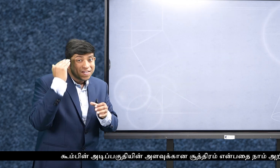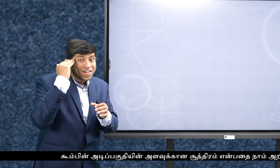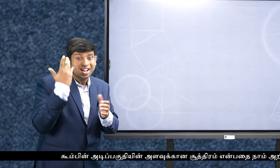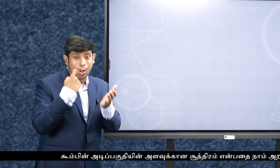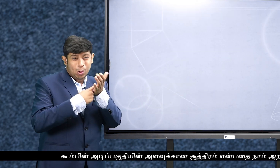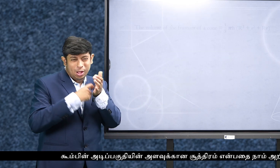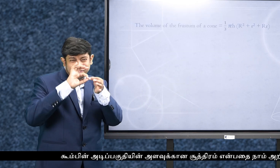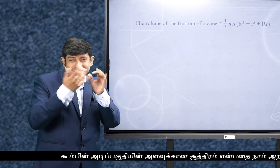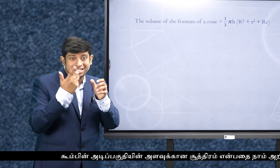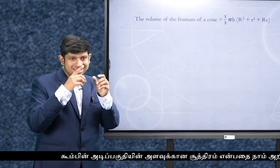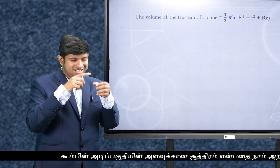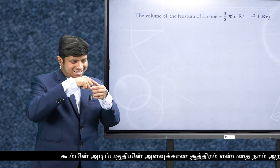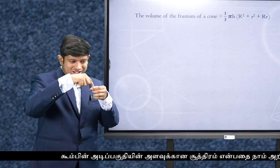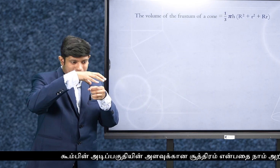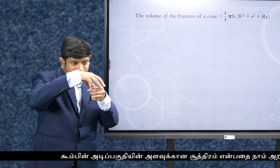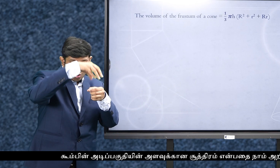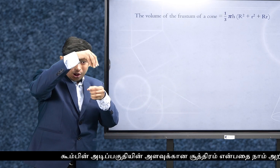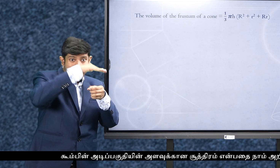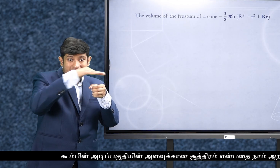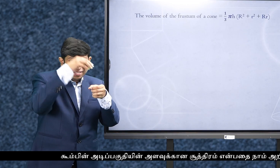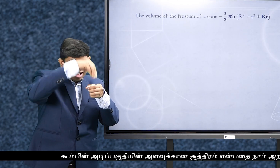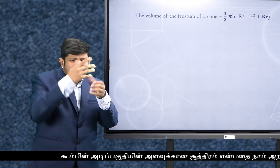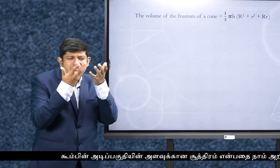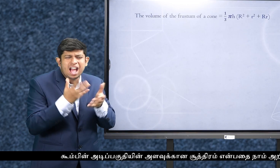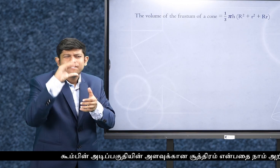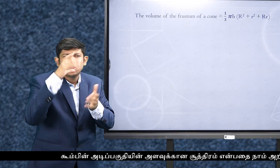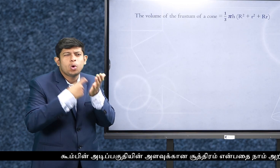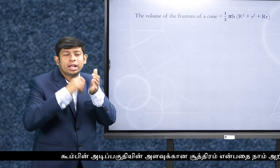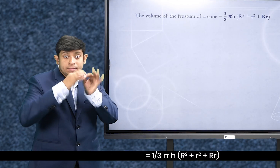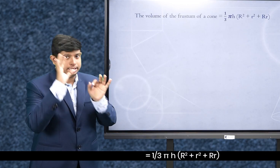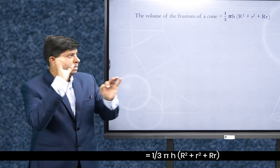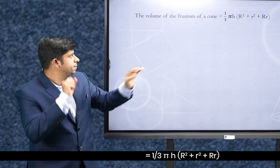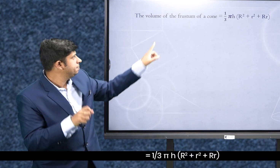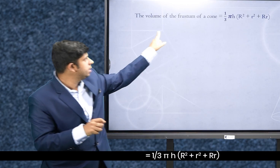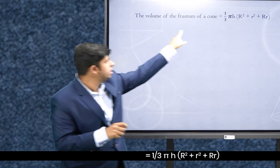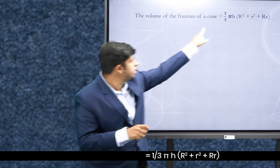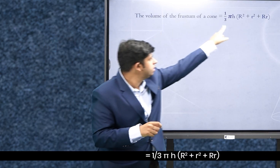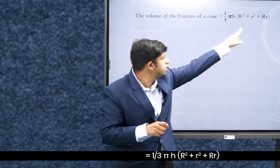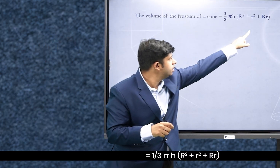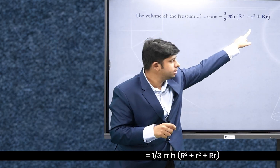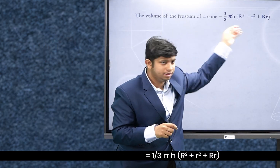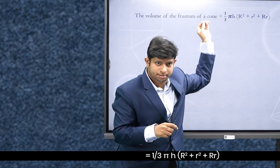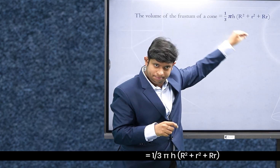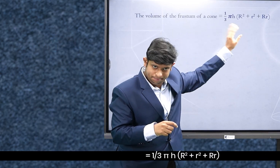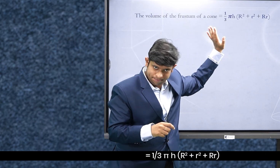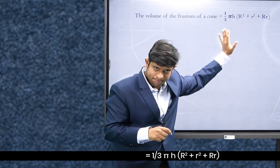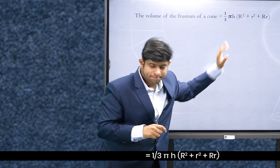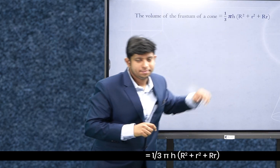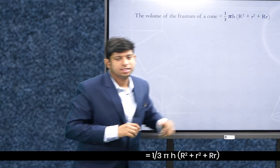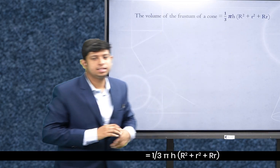கூம்பின் அடிகண்டத்தின் அளவுக்கான சூத்திரம் என்பதை நாம் அறிவோம். ஈடு 1/3 பை h